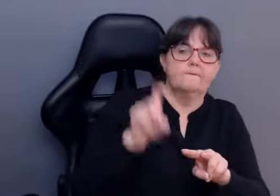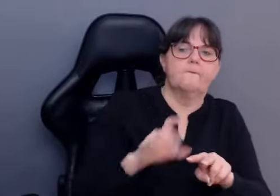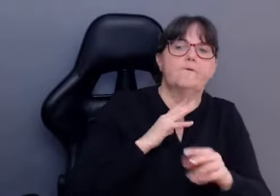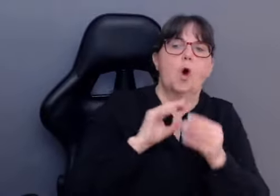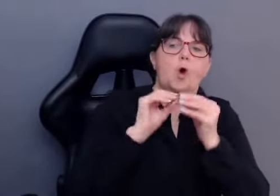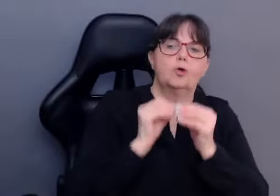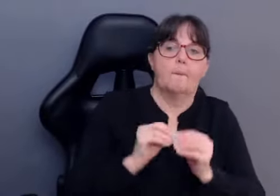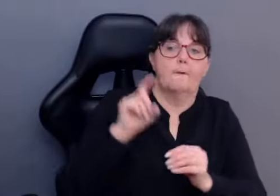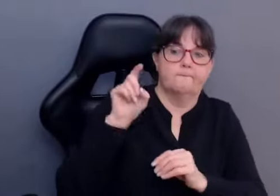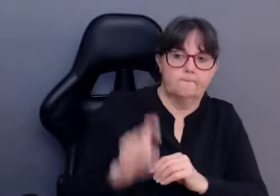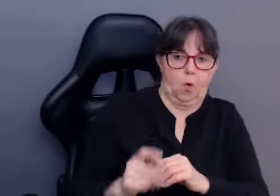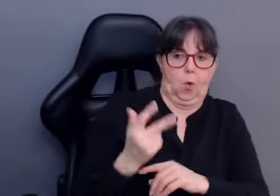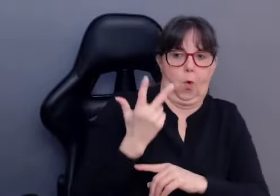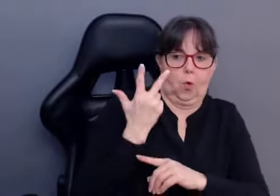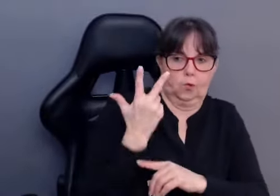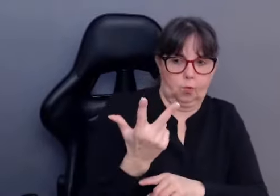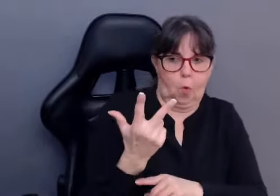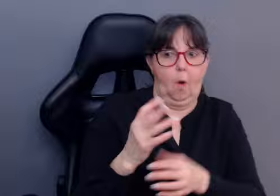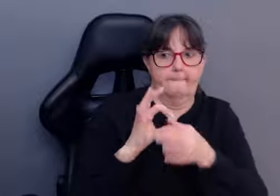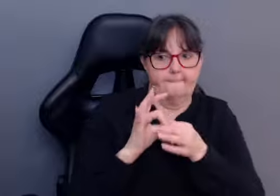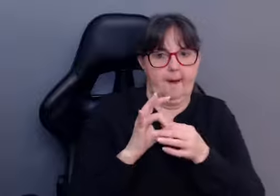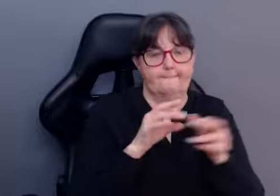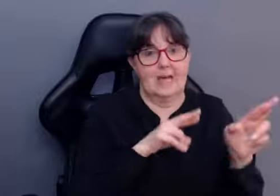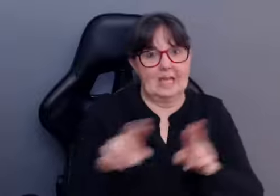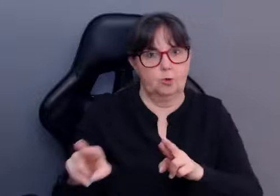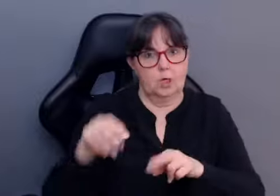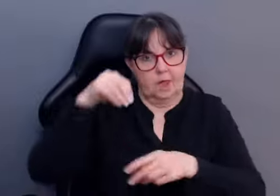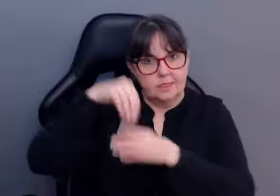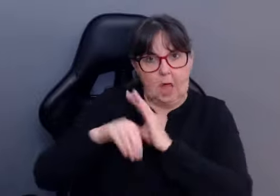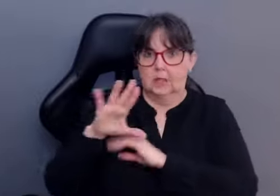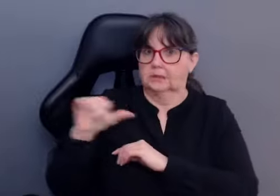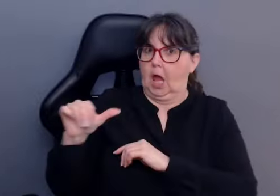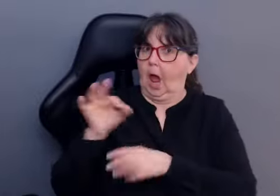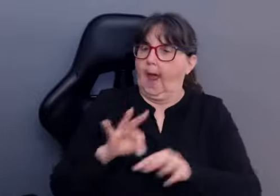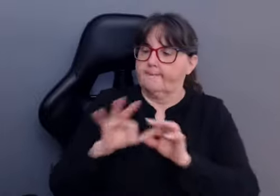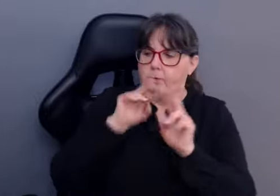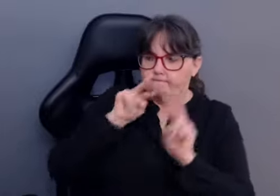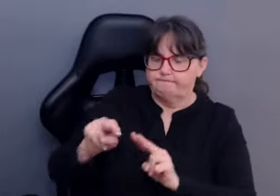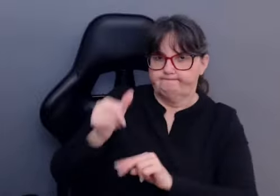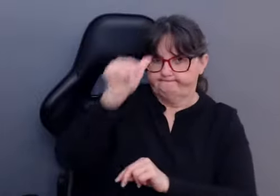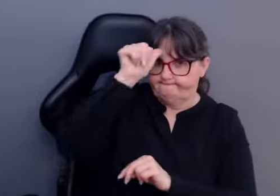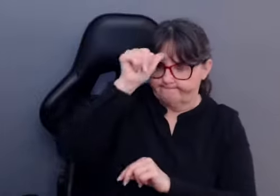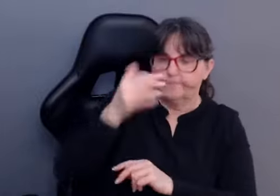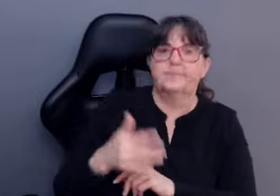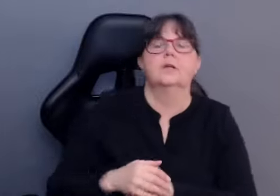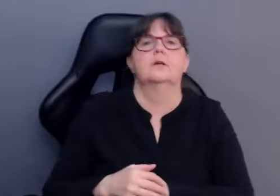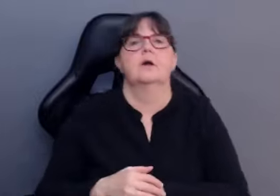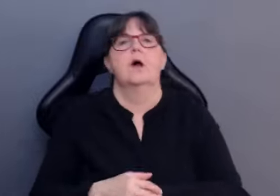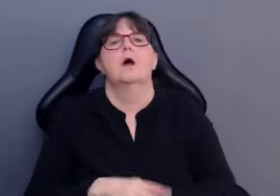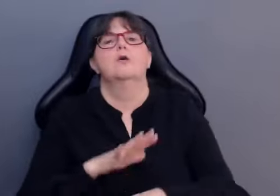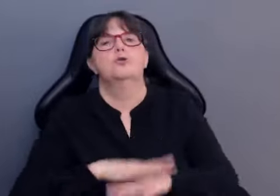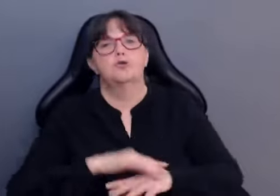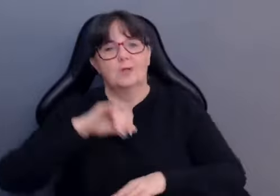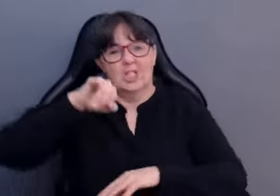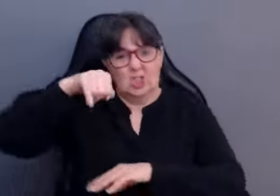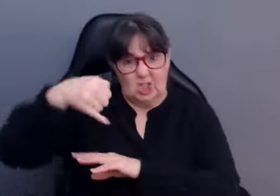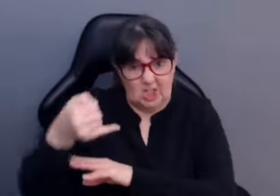de 3 membres réguliers. Point J. Si le nombre de candidats qui